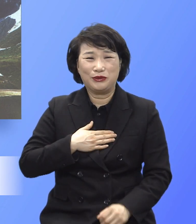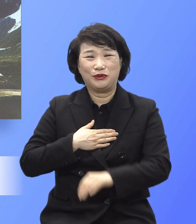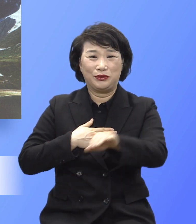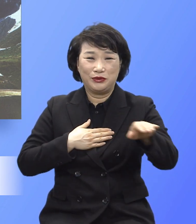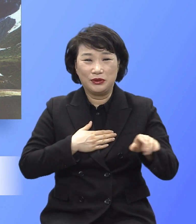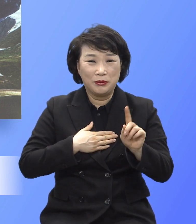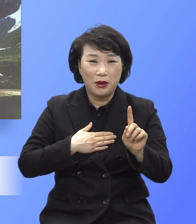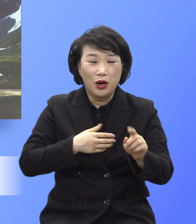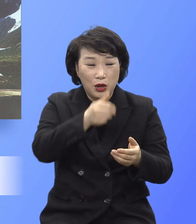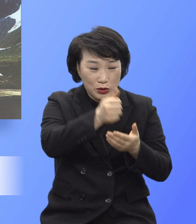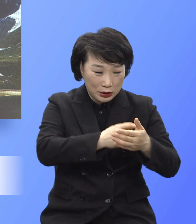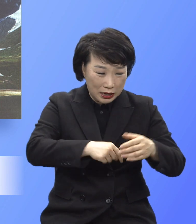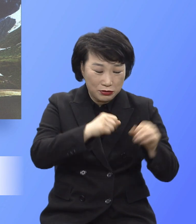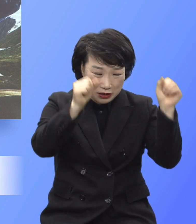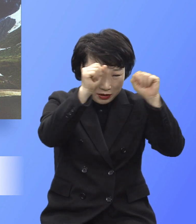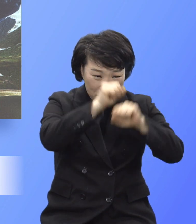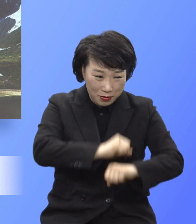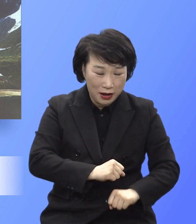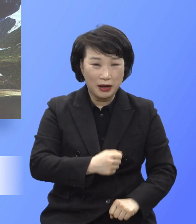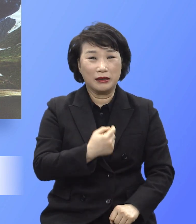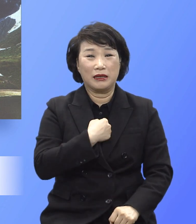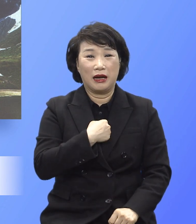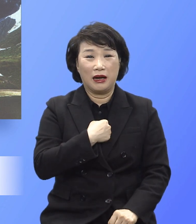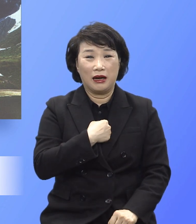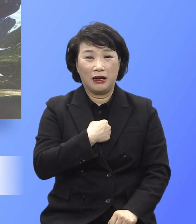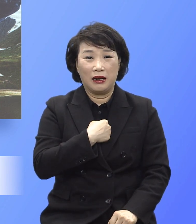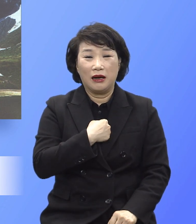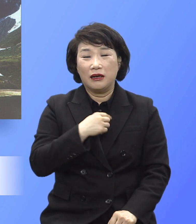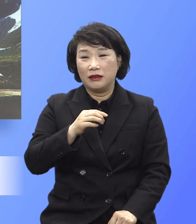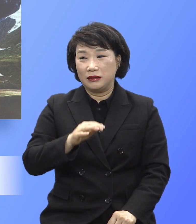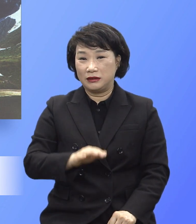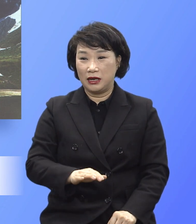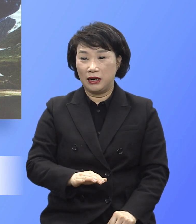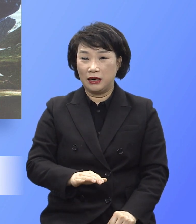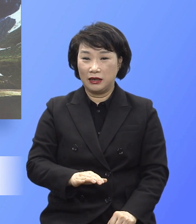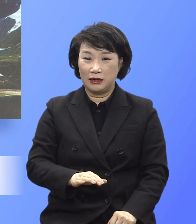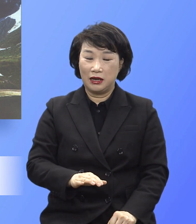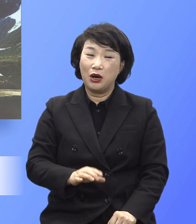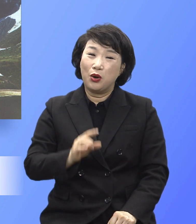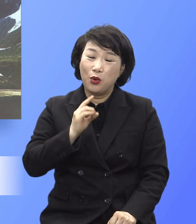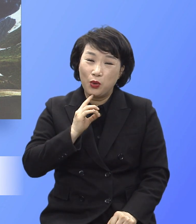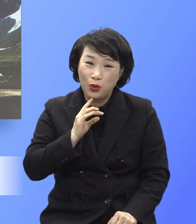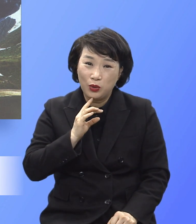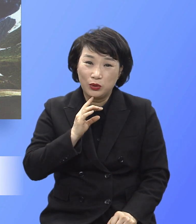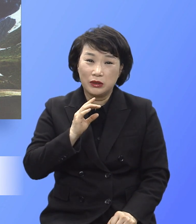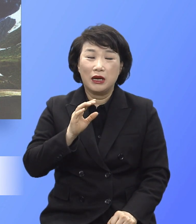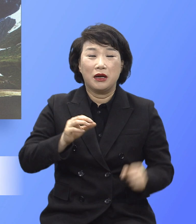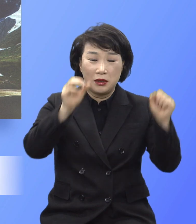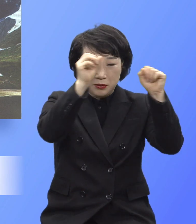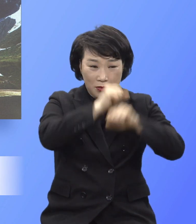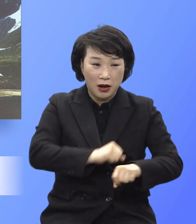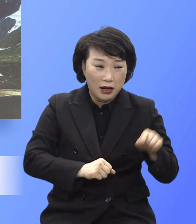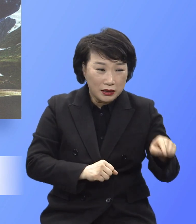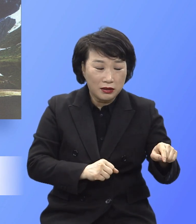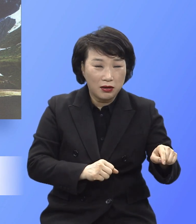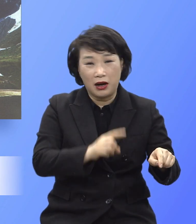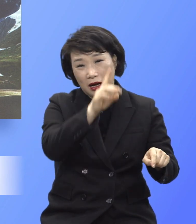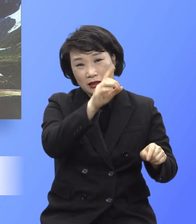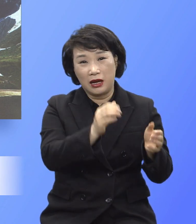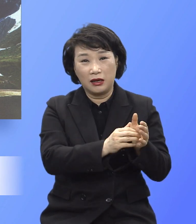아래서 멸망할 수밖에 없기 때문에, 오직 멸망이라는